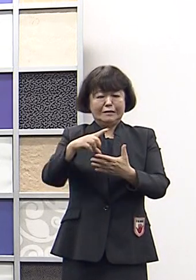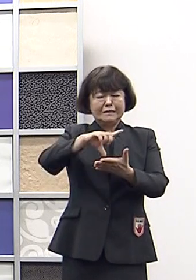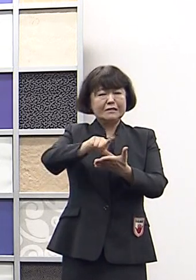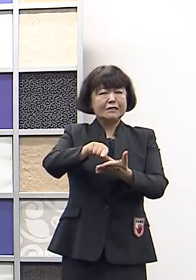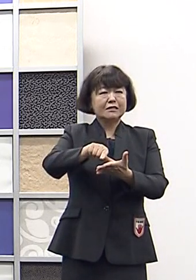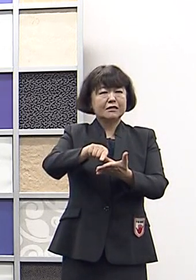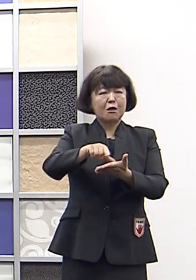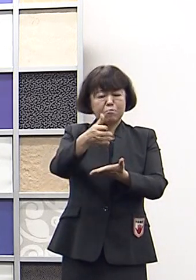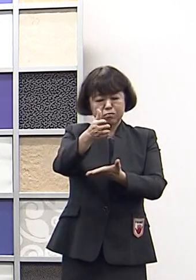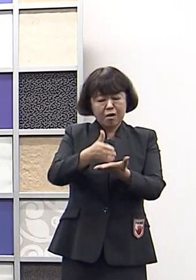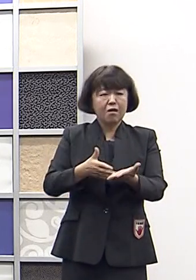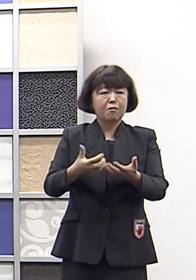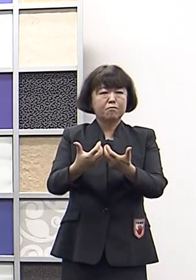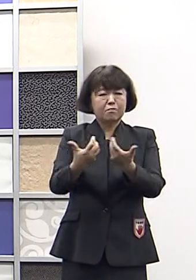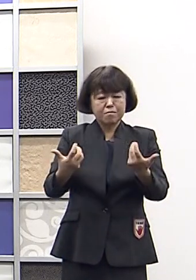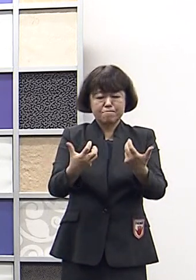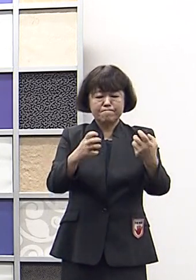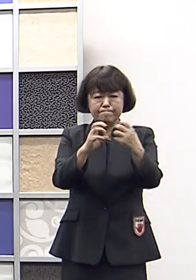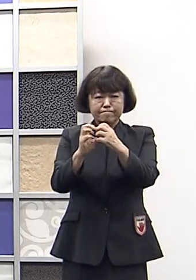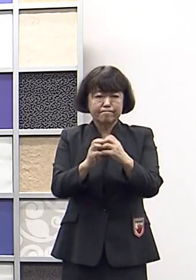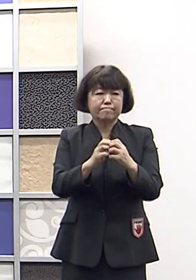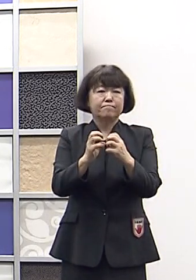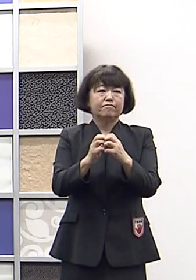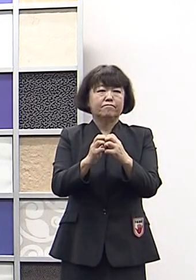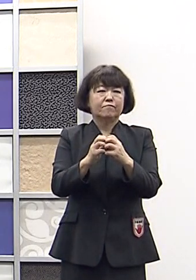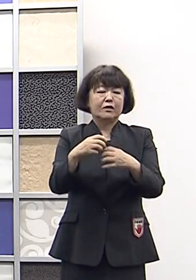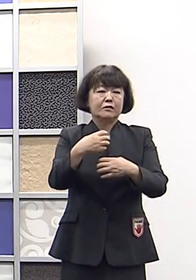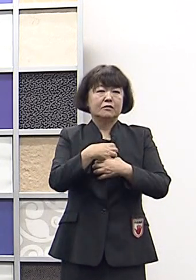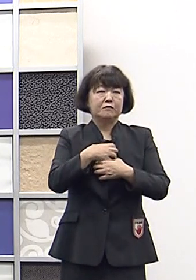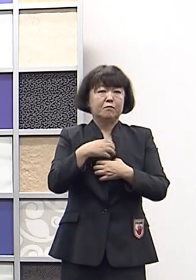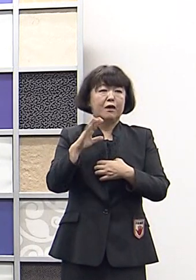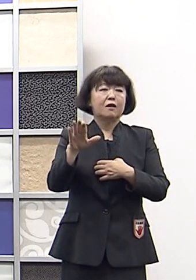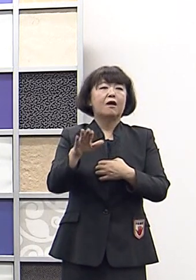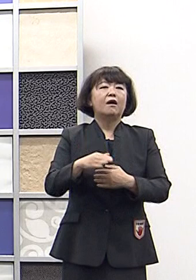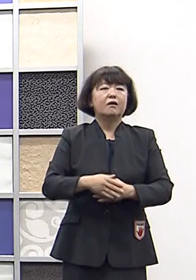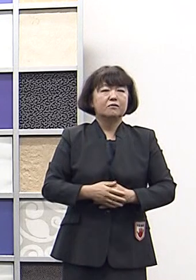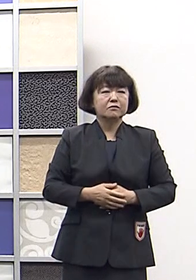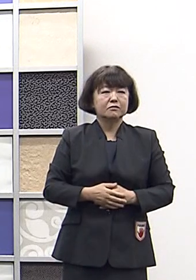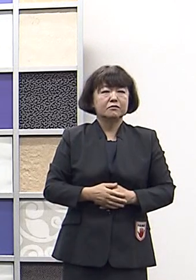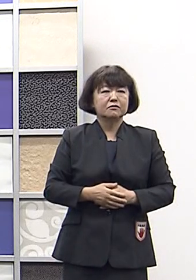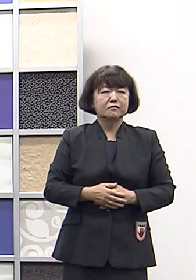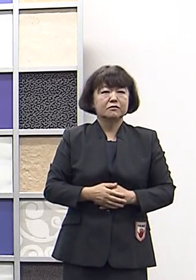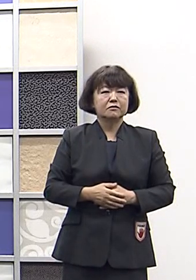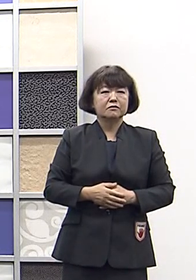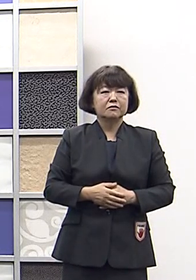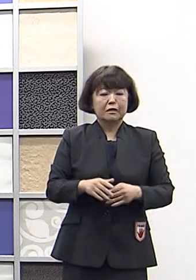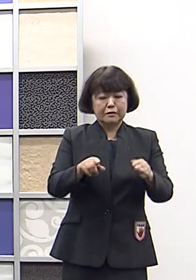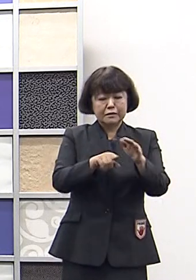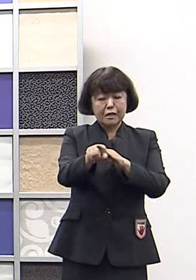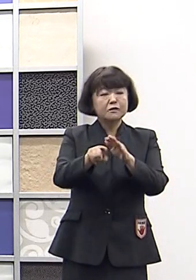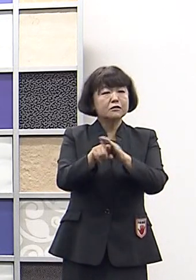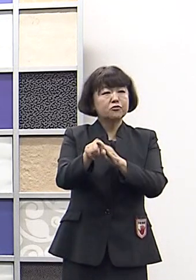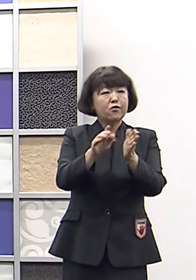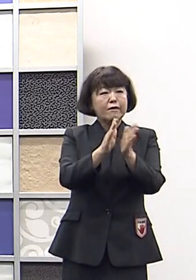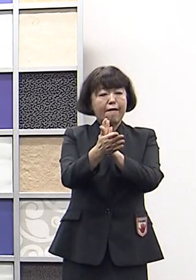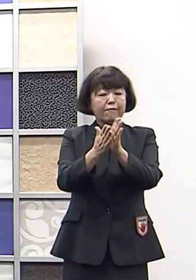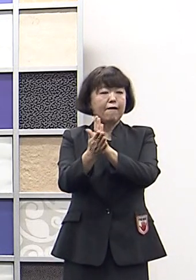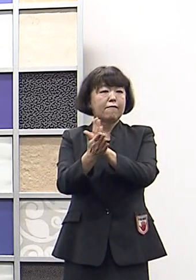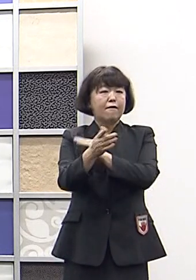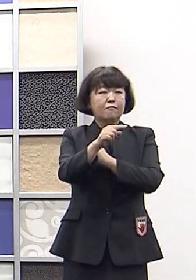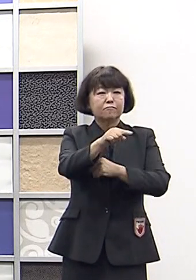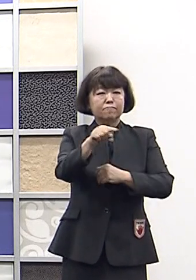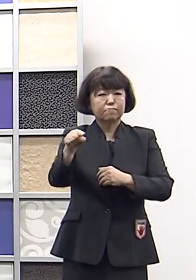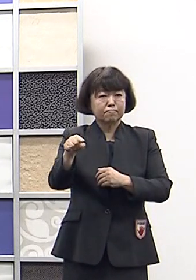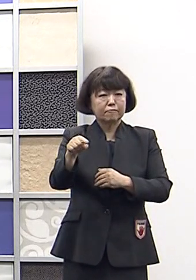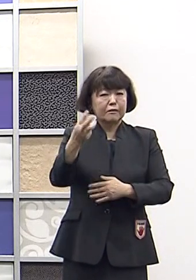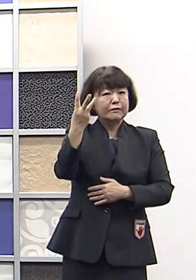とか、さまざまな先行県の取り組みの中で、いろいろノウハウ、なんですかね、知見が蓄積されてますので